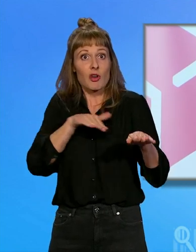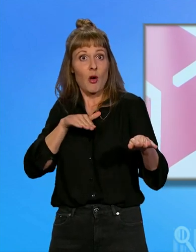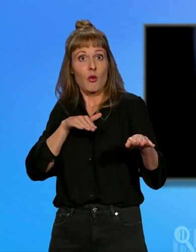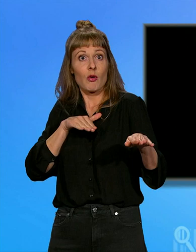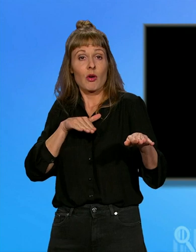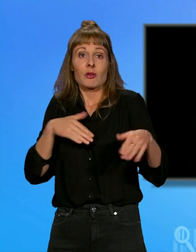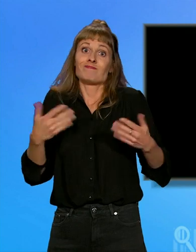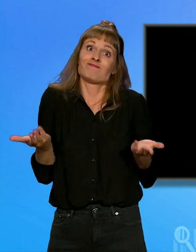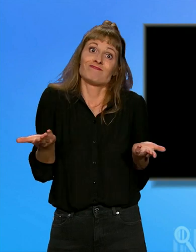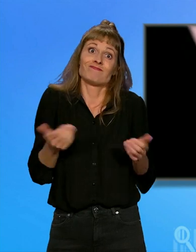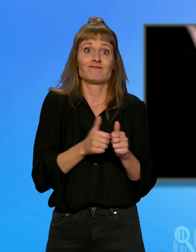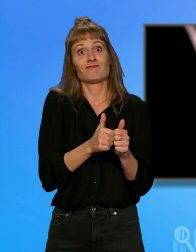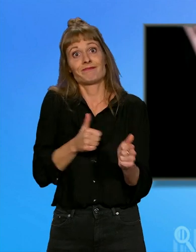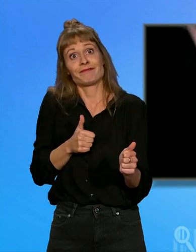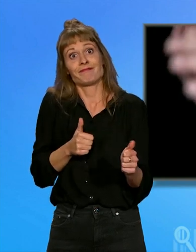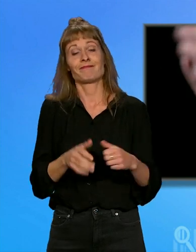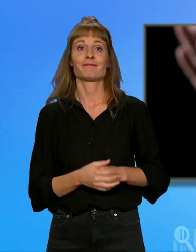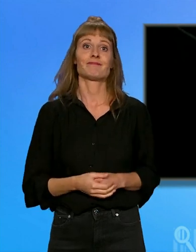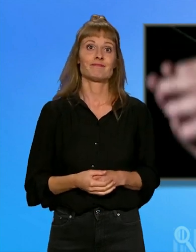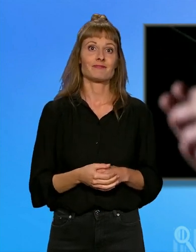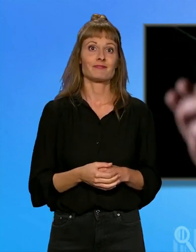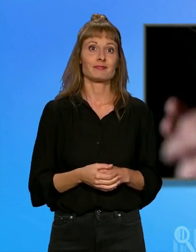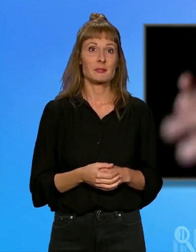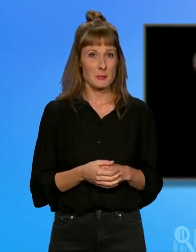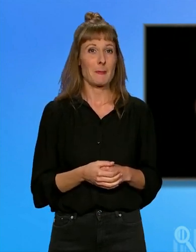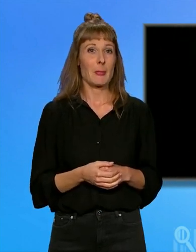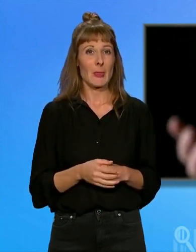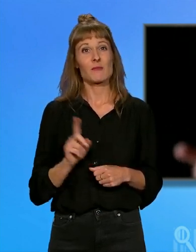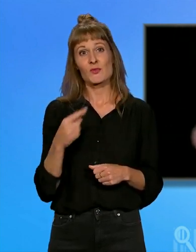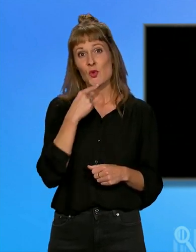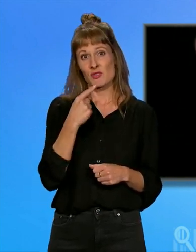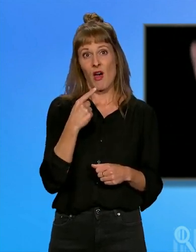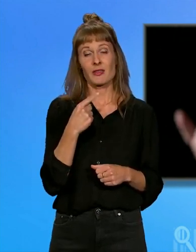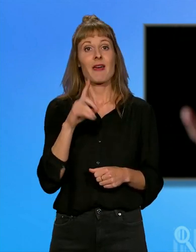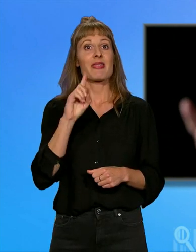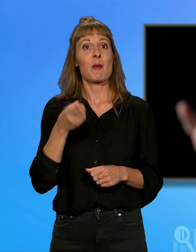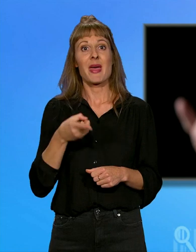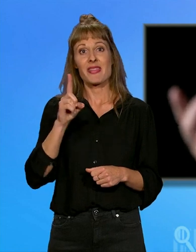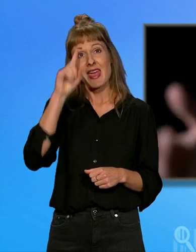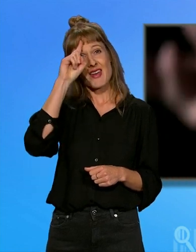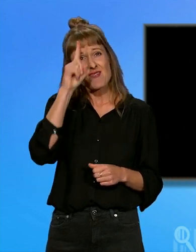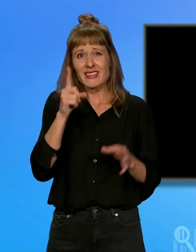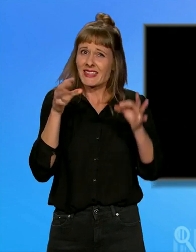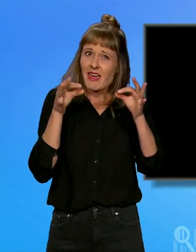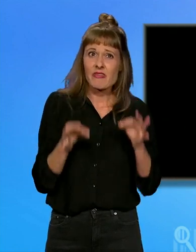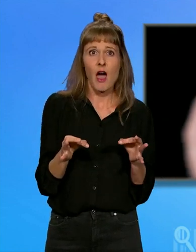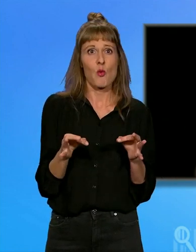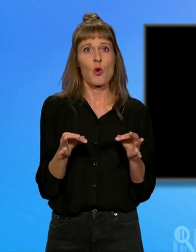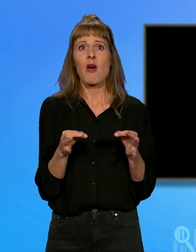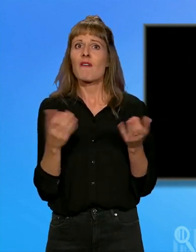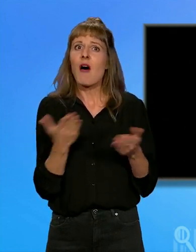Verzug. DPD wissen zu jedem Zeitpunkt ganz genau, wo und wann die Fahrer unterwegs sind.